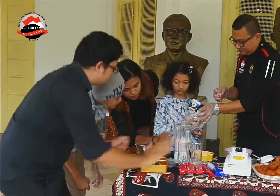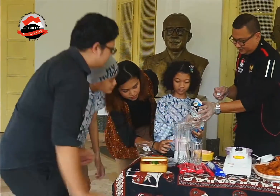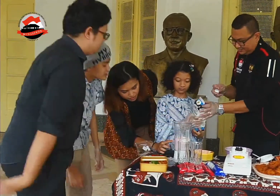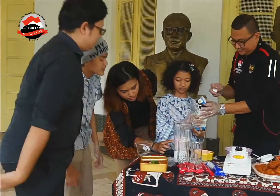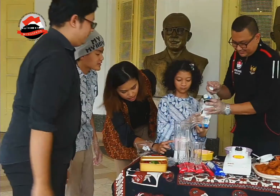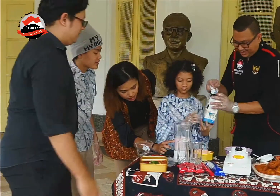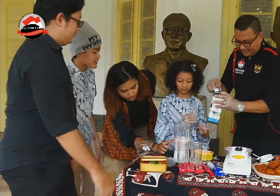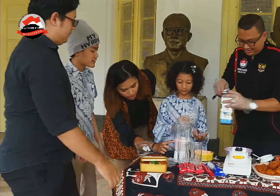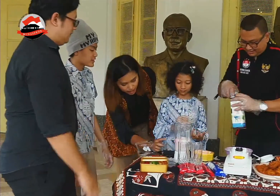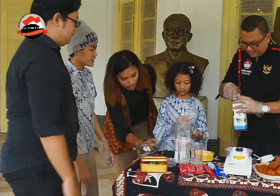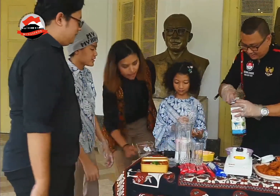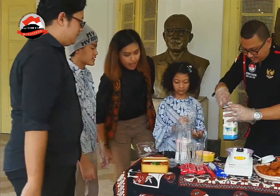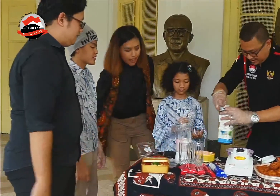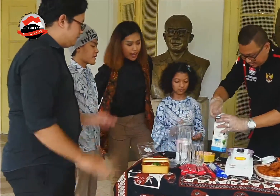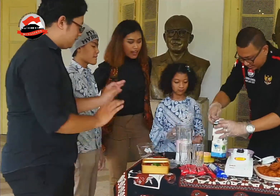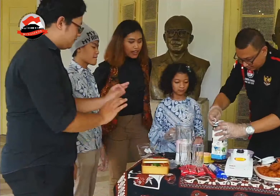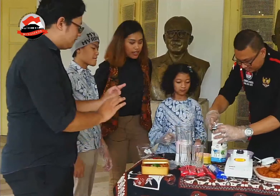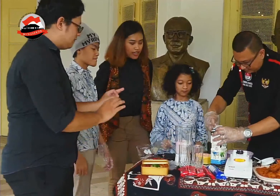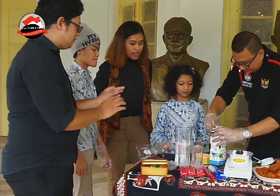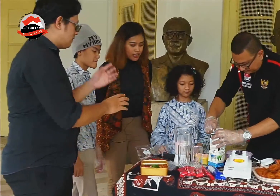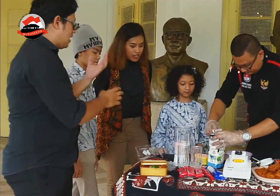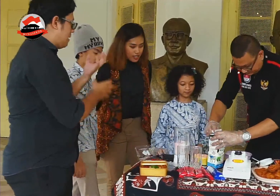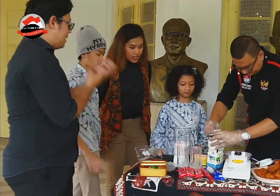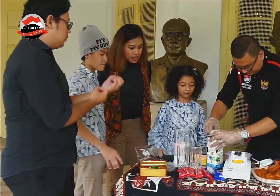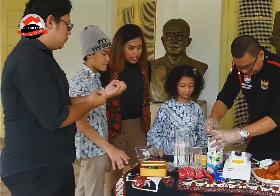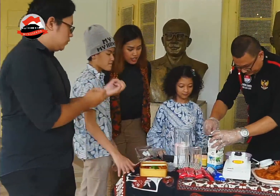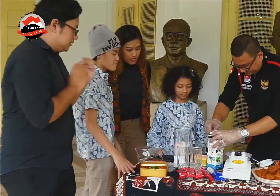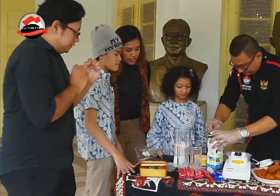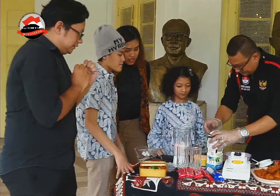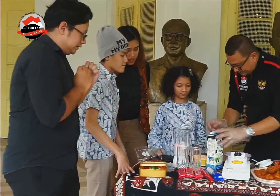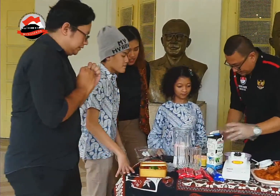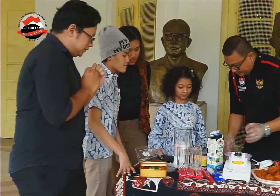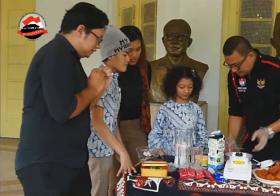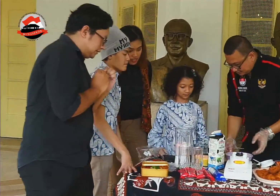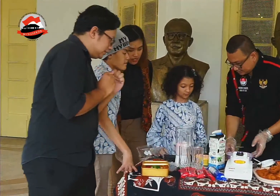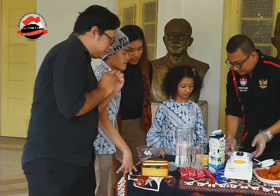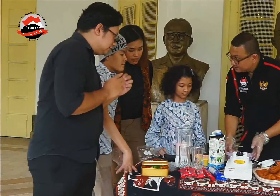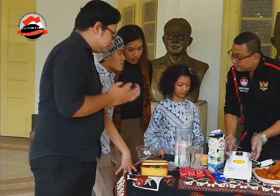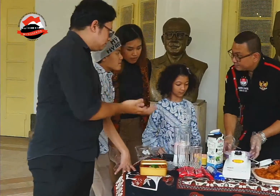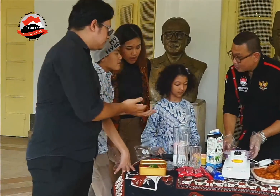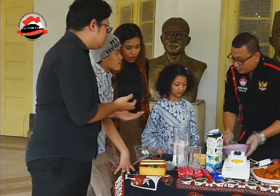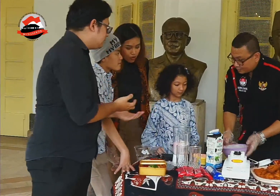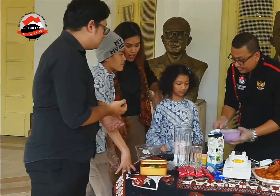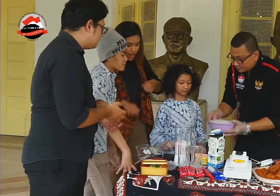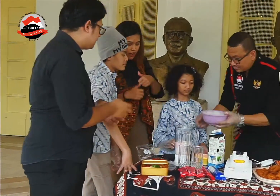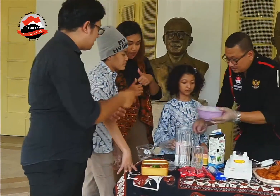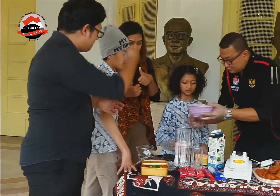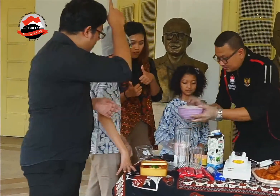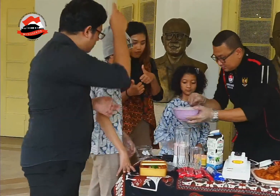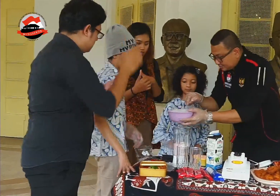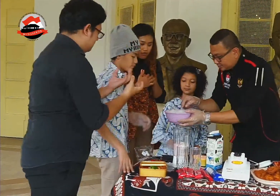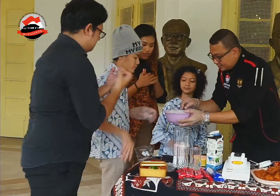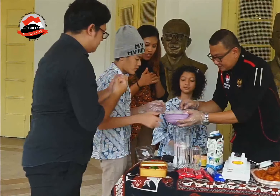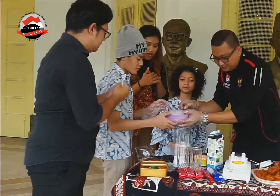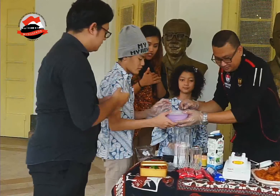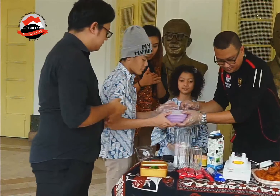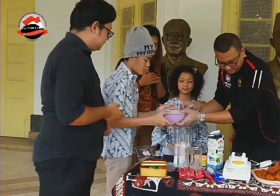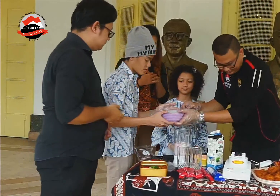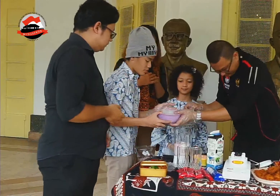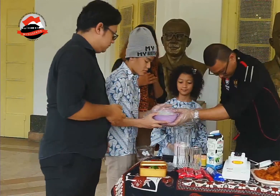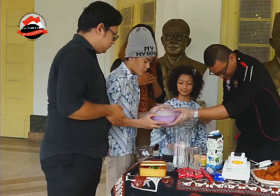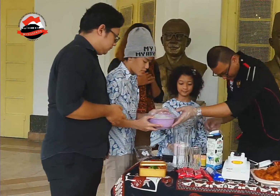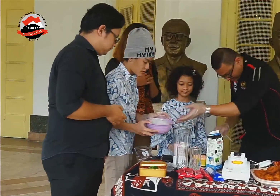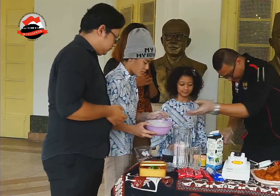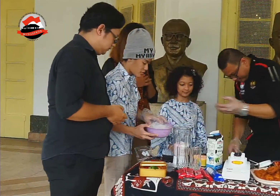Cukup. Nah, okay. Kita tambahin es batu ya. Nada masuk. Paul, mau tambahin es batu? Paul mungkin masukin es